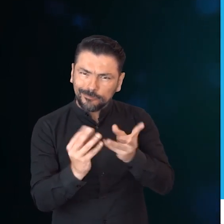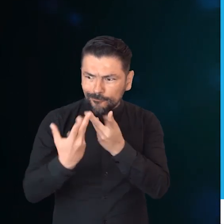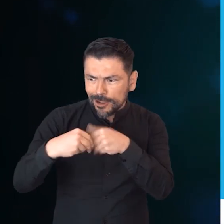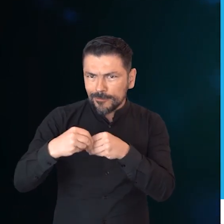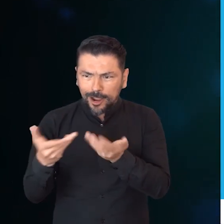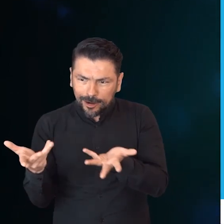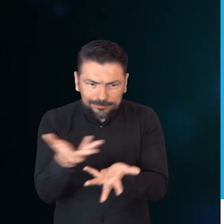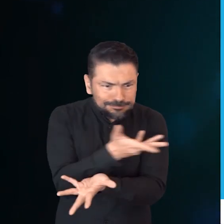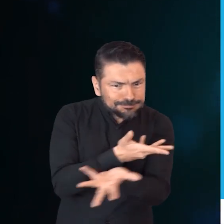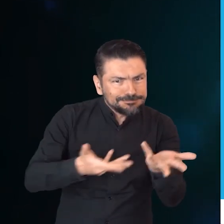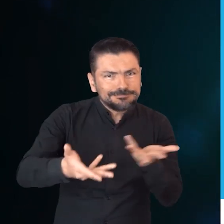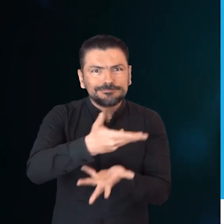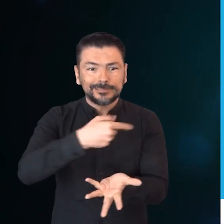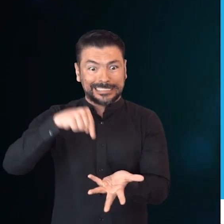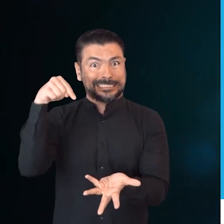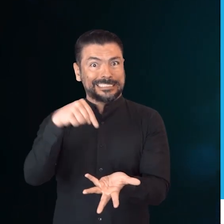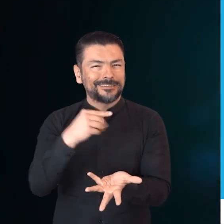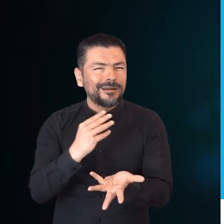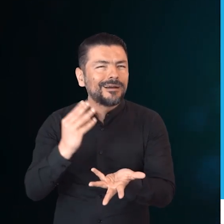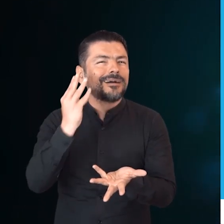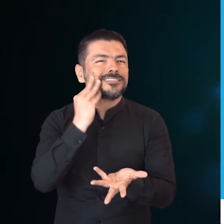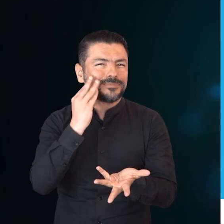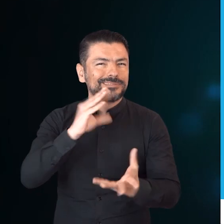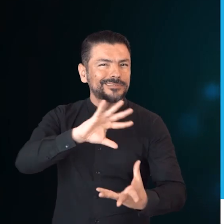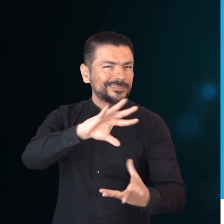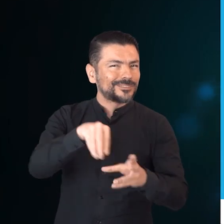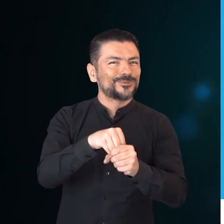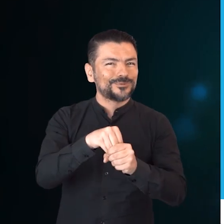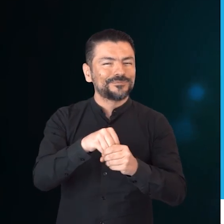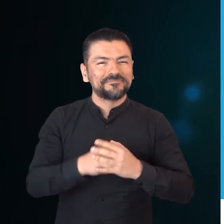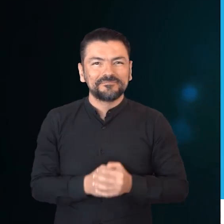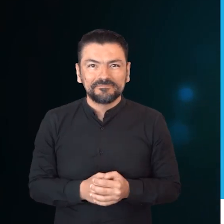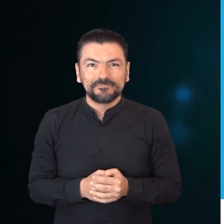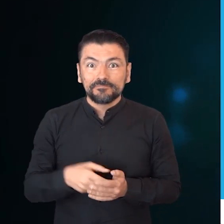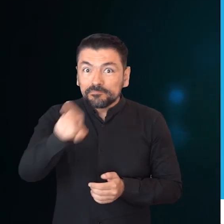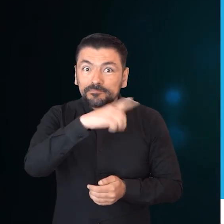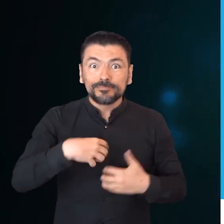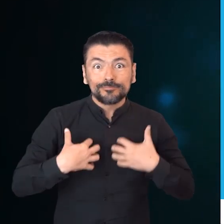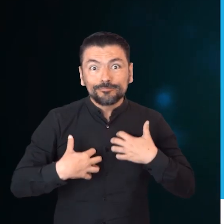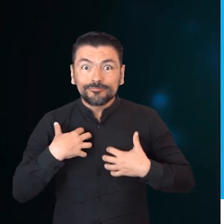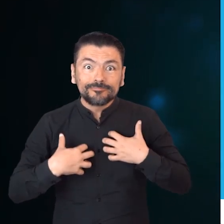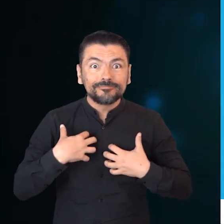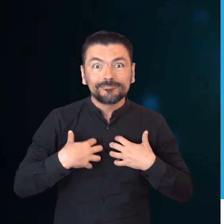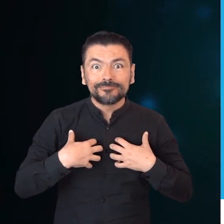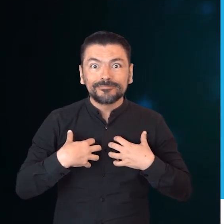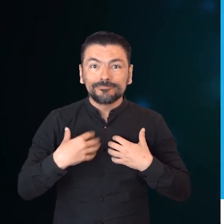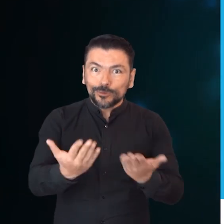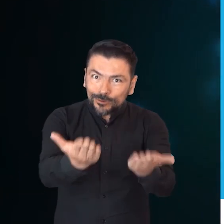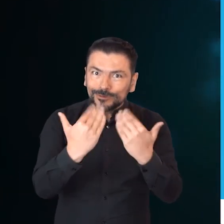Viernes 9 de diciembre de 2022, 12 horas, Panamá, Colombia, New York,